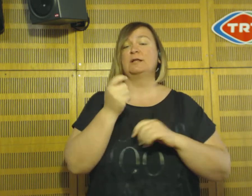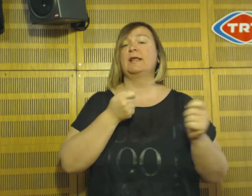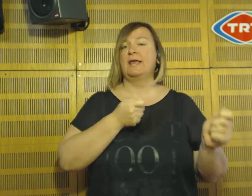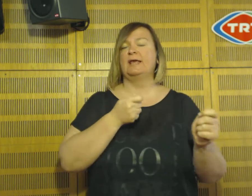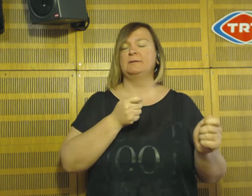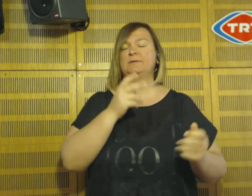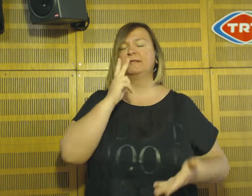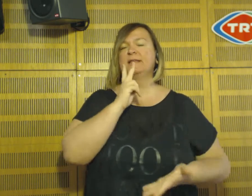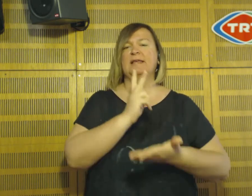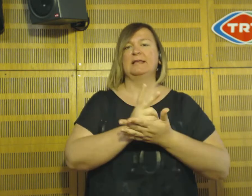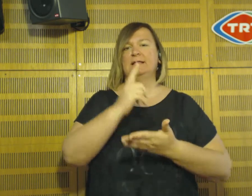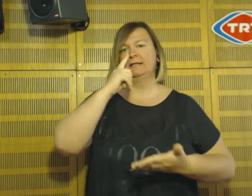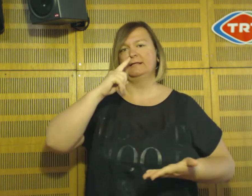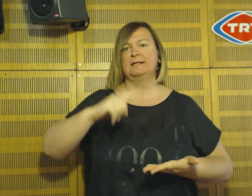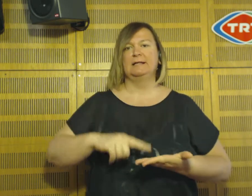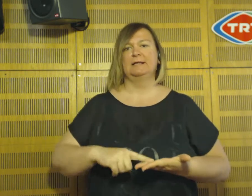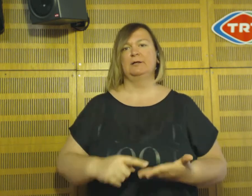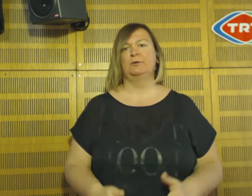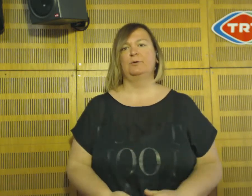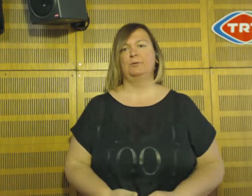çocukların eğitilebileceğine kesinlikle inanıyorum.